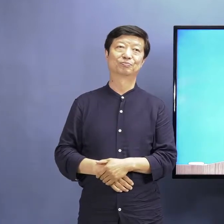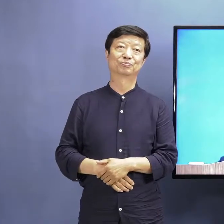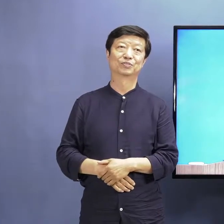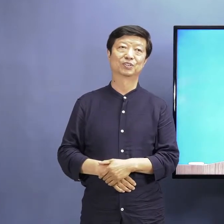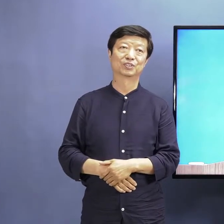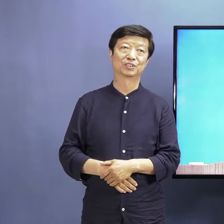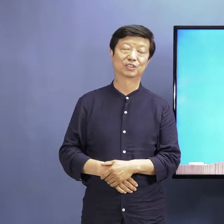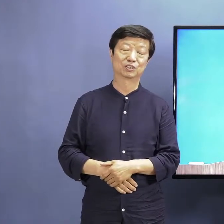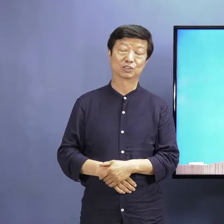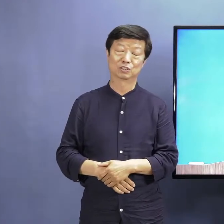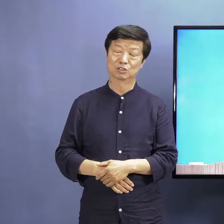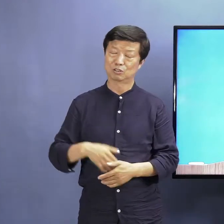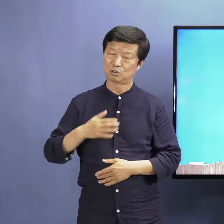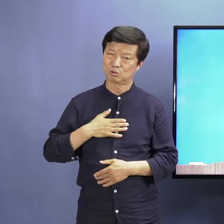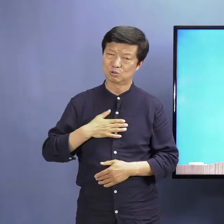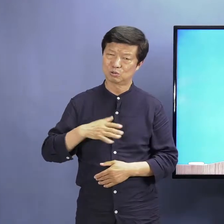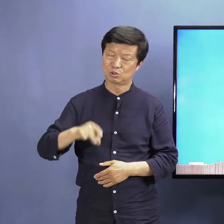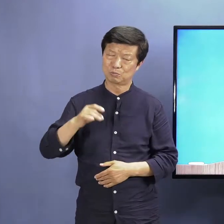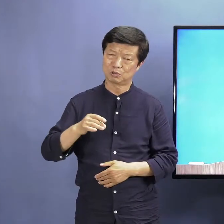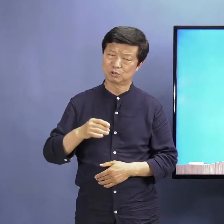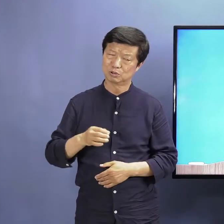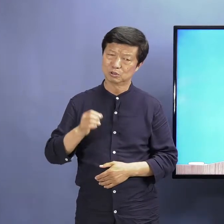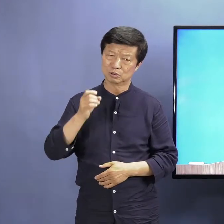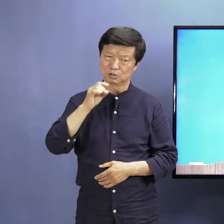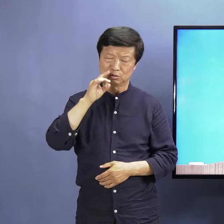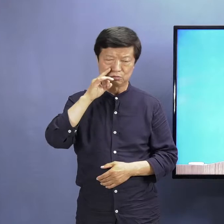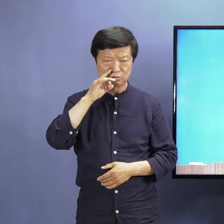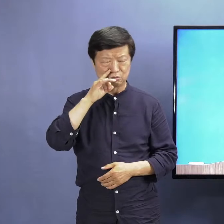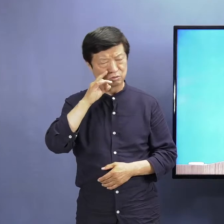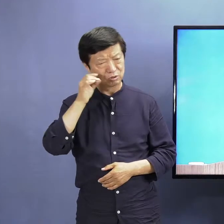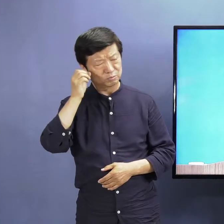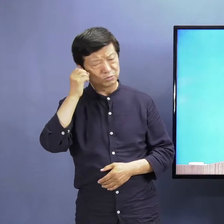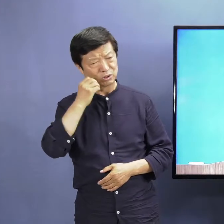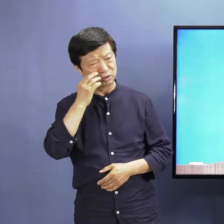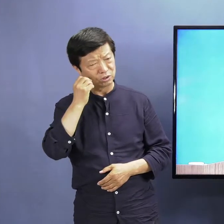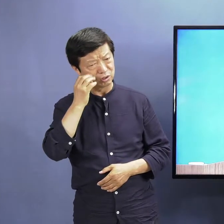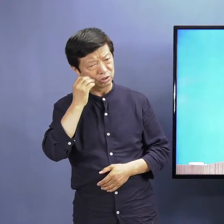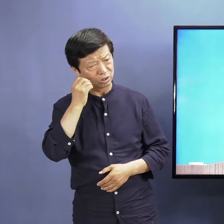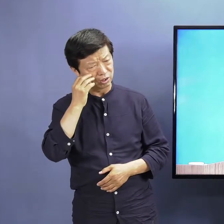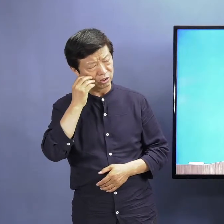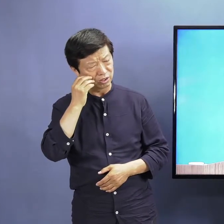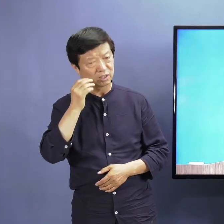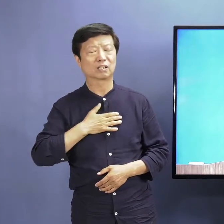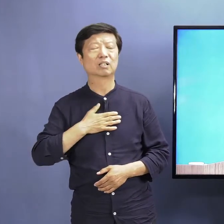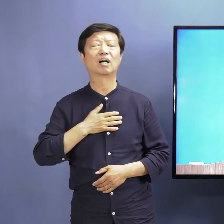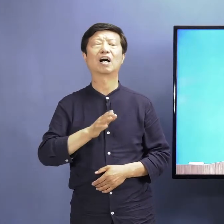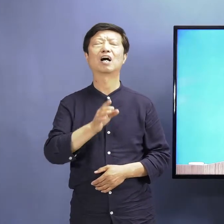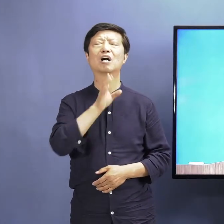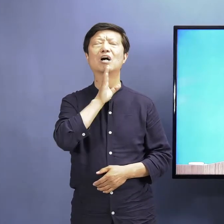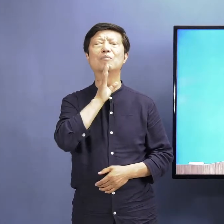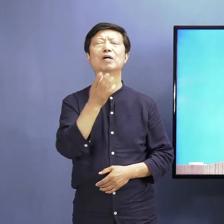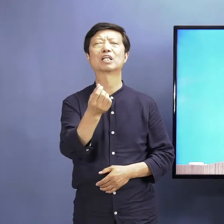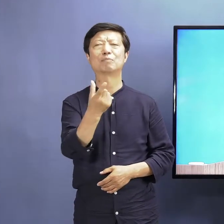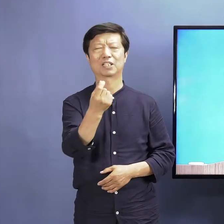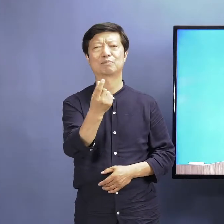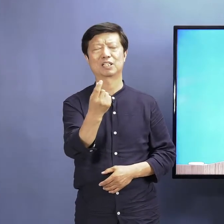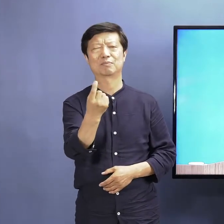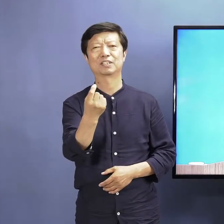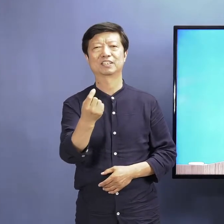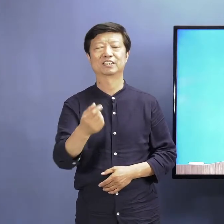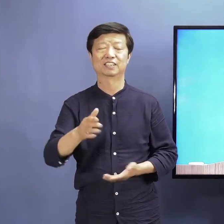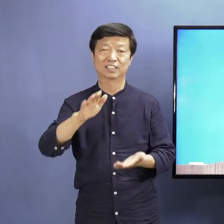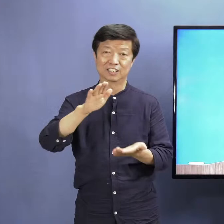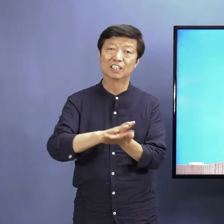이것도 처음에는 좀 의외죠. 어떻게 그런가. 그런데 역시 인의 수긍이 되는 겁니다. 그렇습니다.